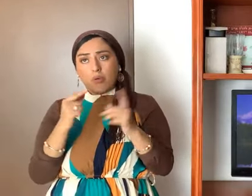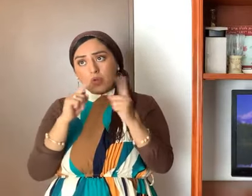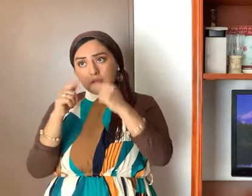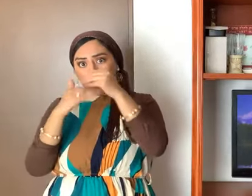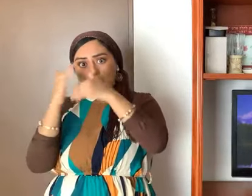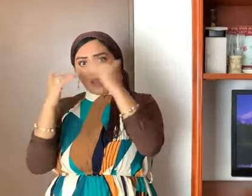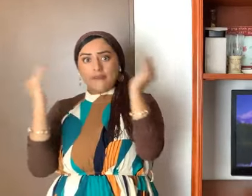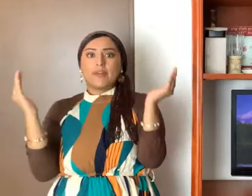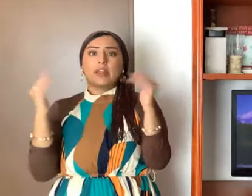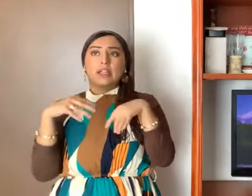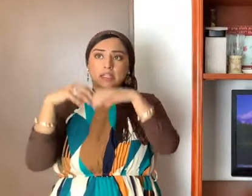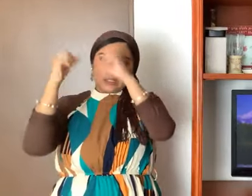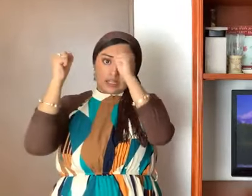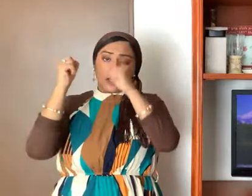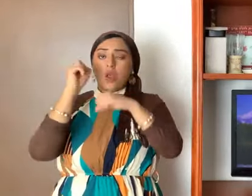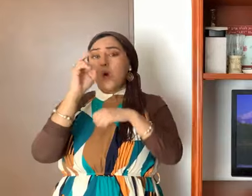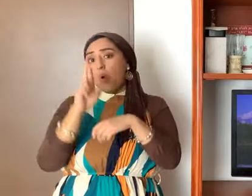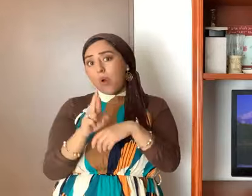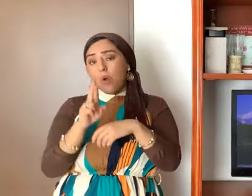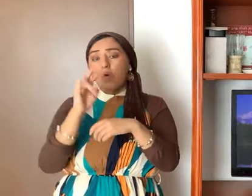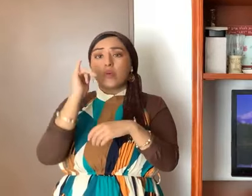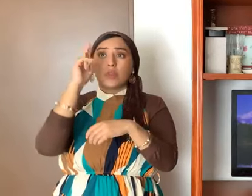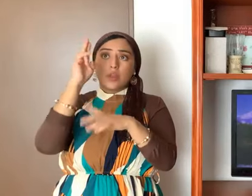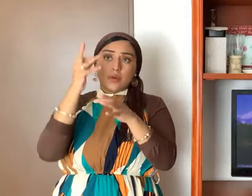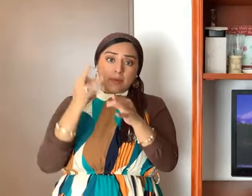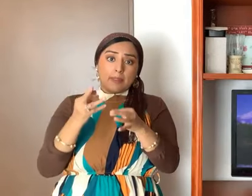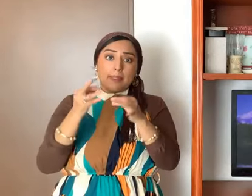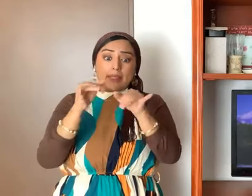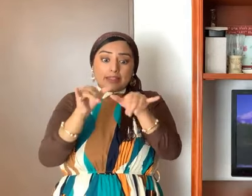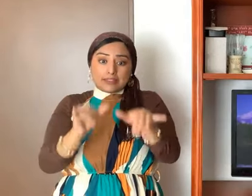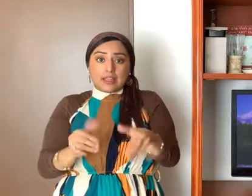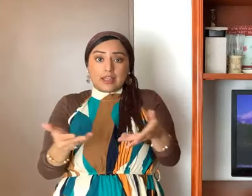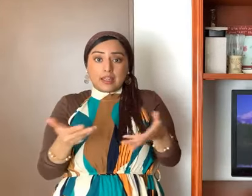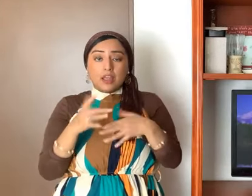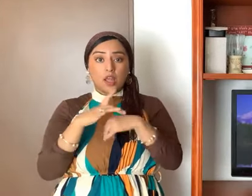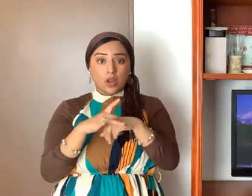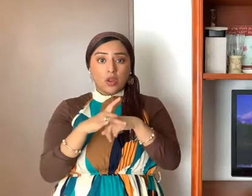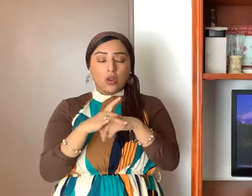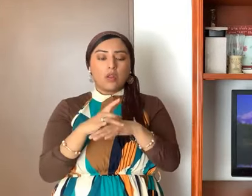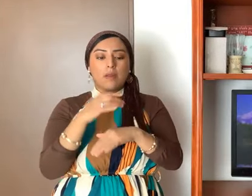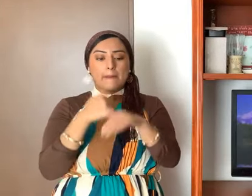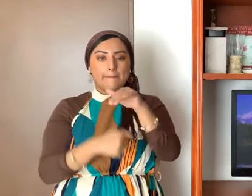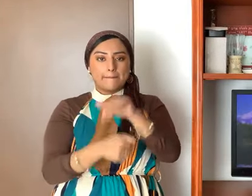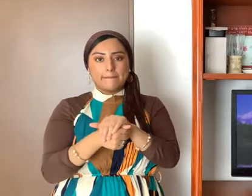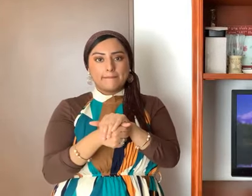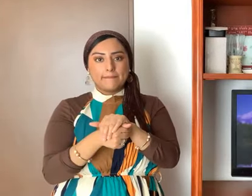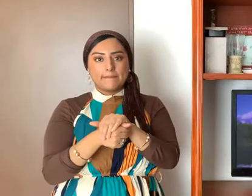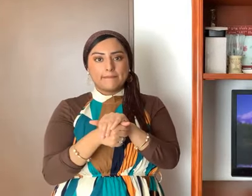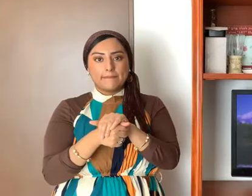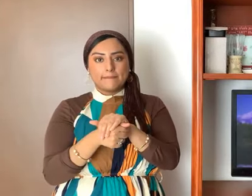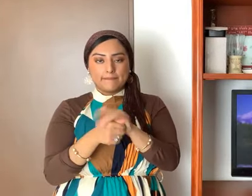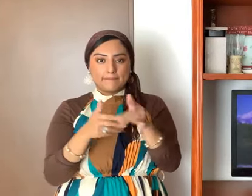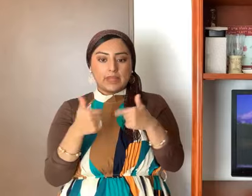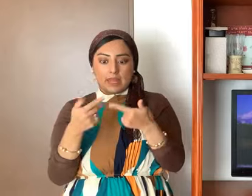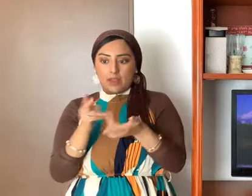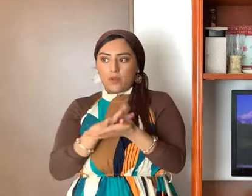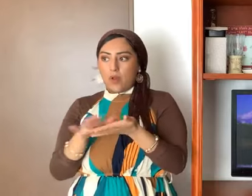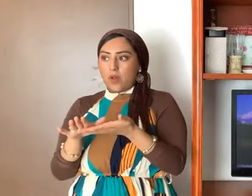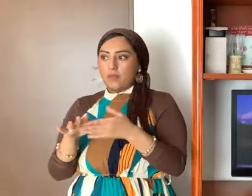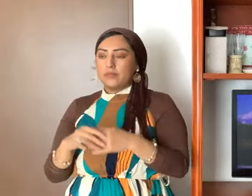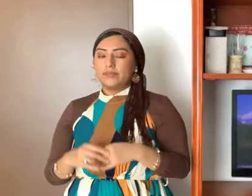vayamos en el Natsal, o bien los que el Eterno disponga que se quedan aquí en la tierra serán guardados, pero así, en